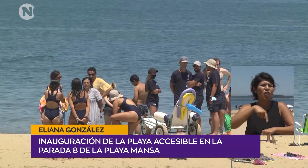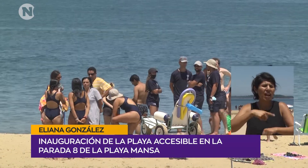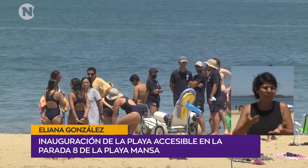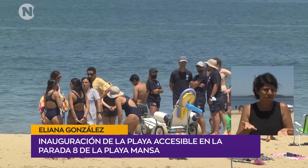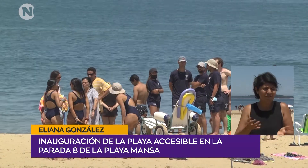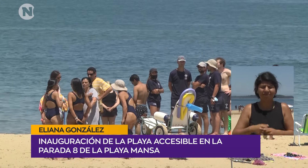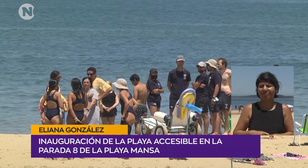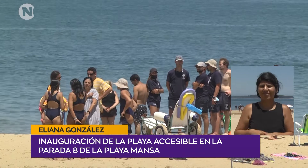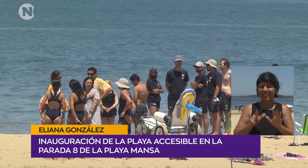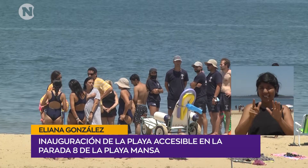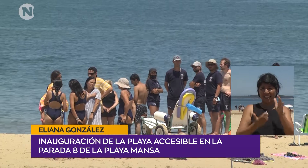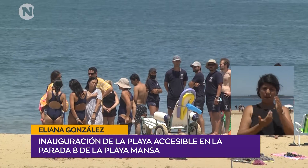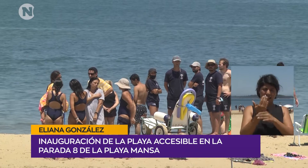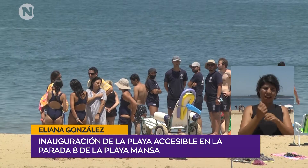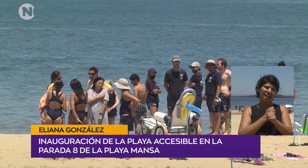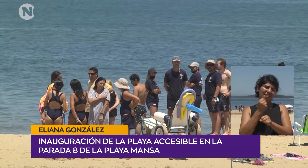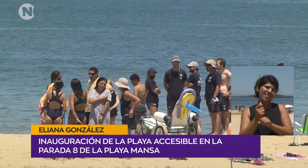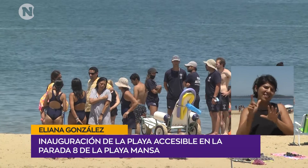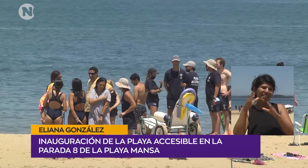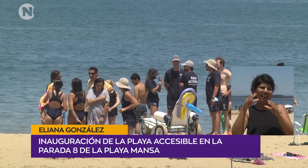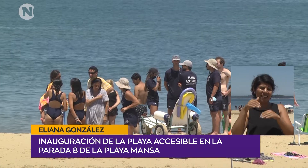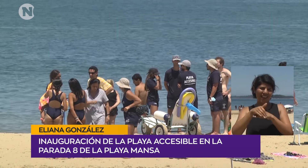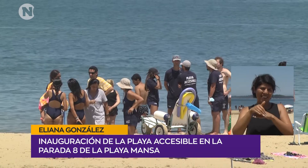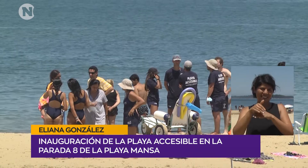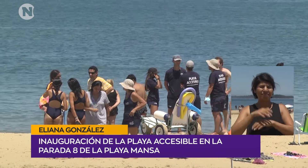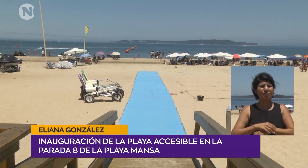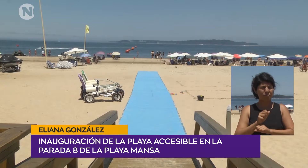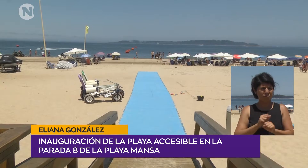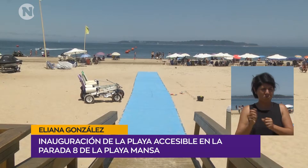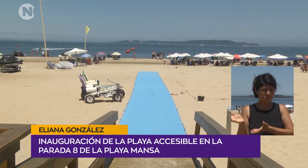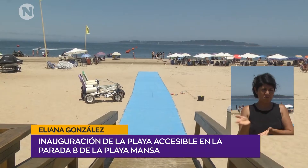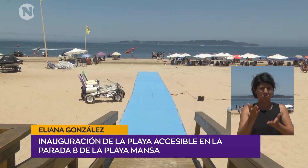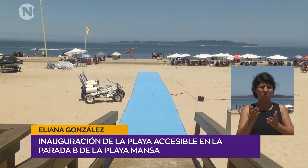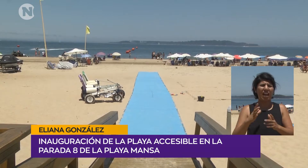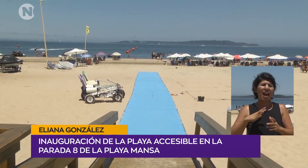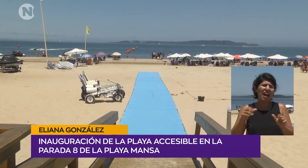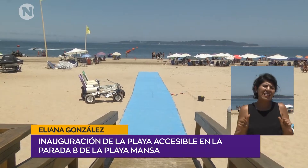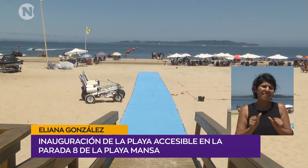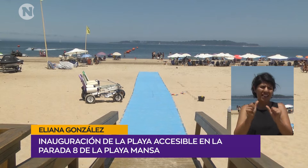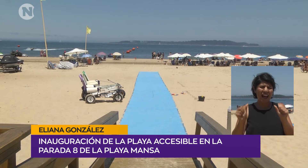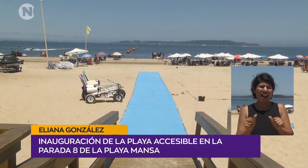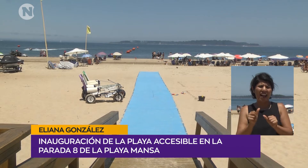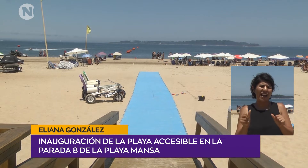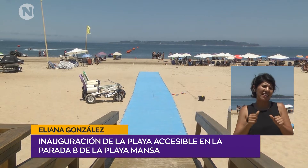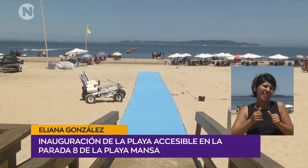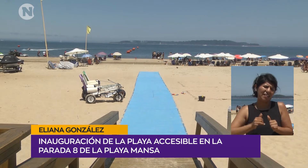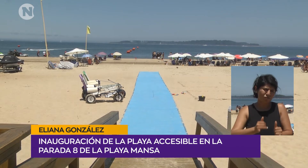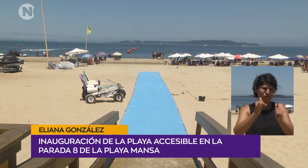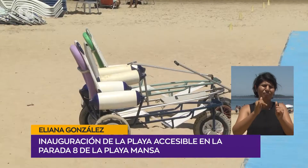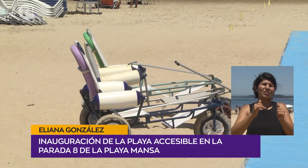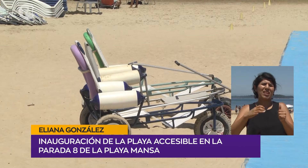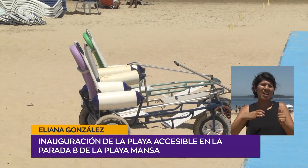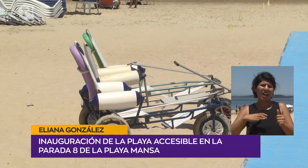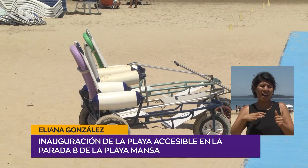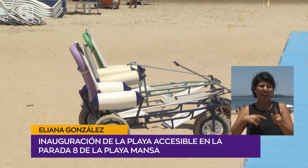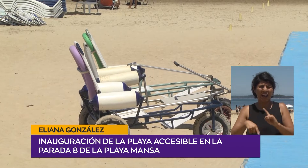servicio? Desde las 7 de la mañana hasta las 7 de la tarde, y bueno, van a haber actividades recreativas. También vamos a contar